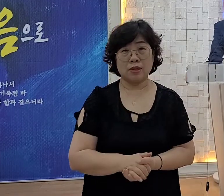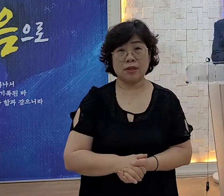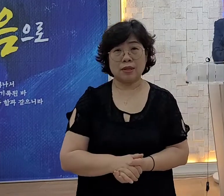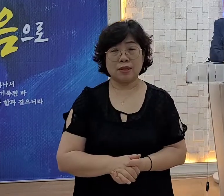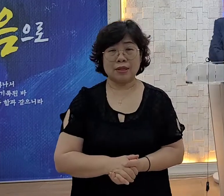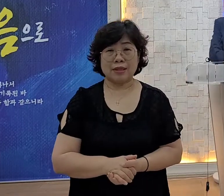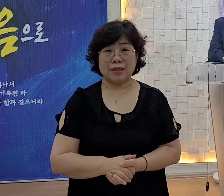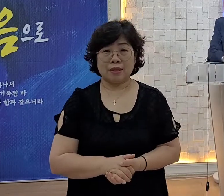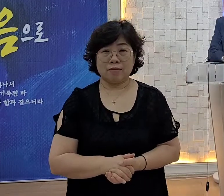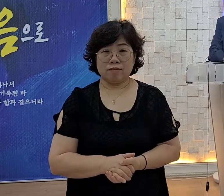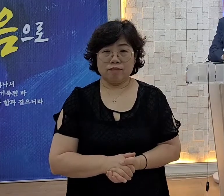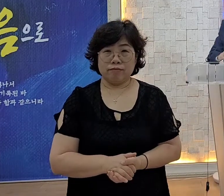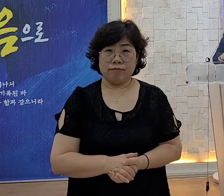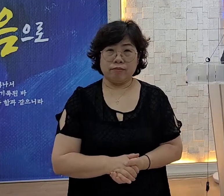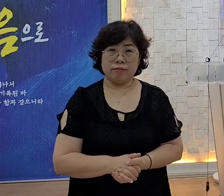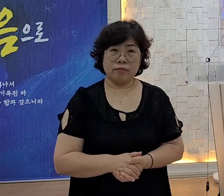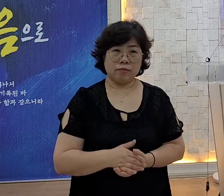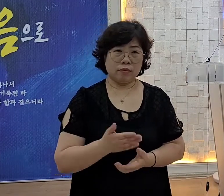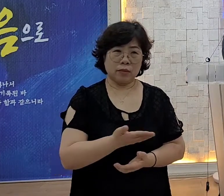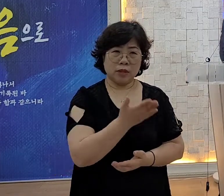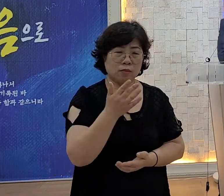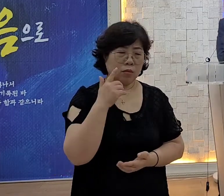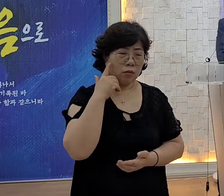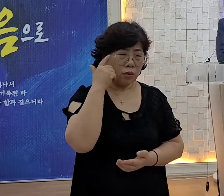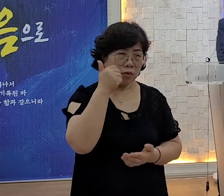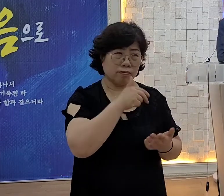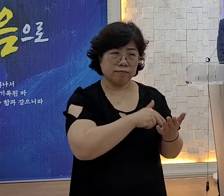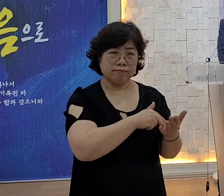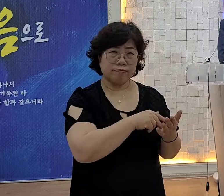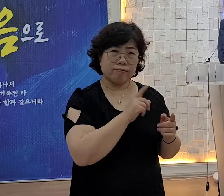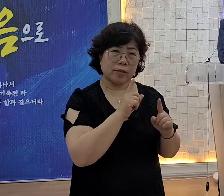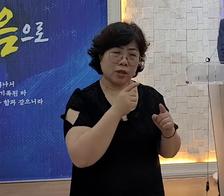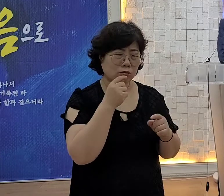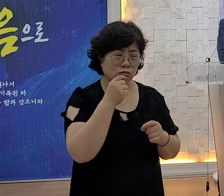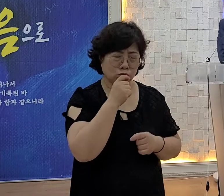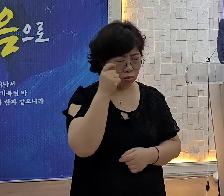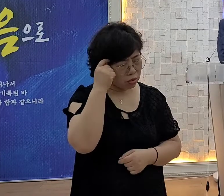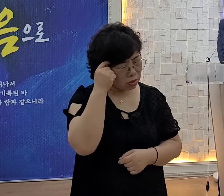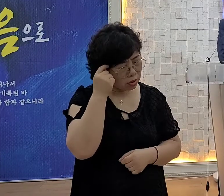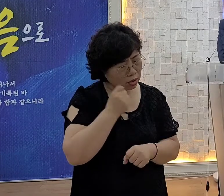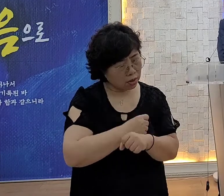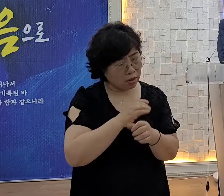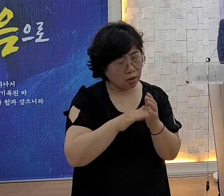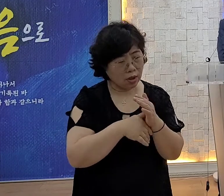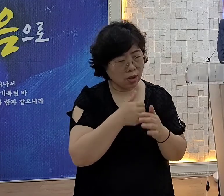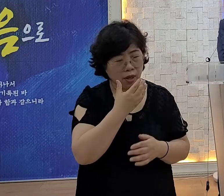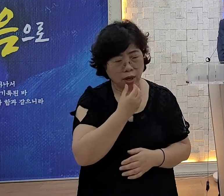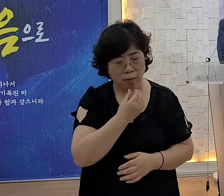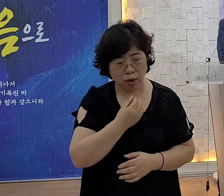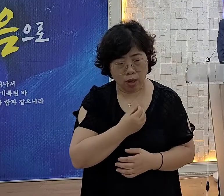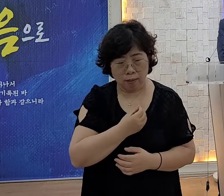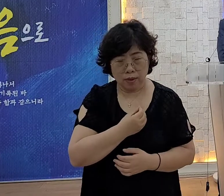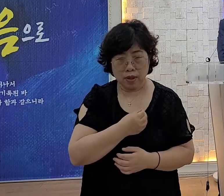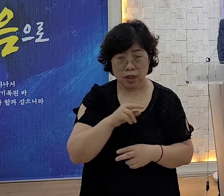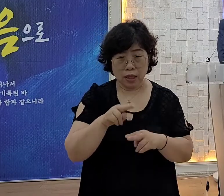여러분, 제가 이 말씀을 묵상하면서 아브라함이 과연 지금 이 말씀에는 동의가